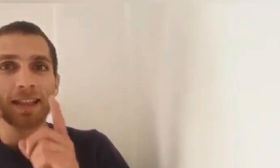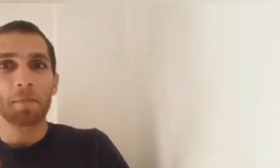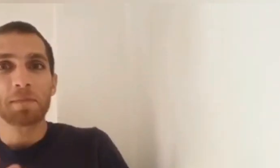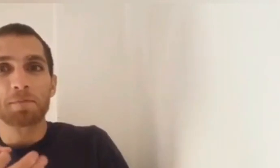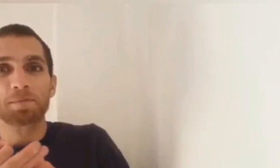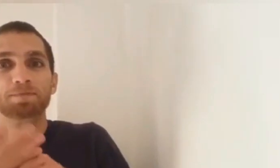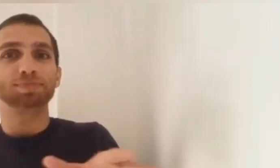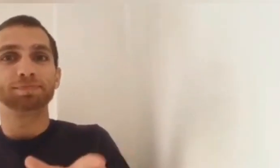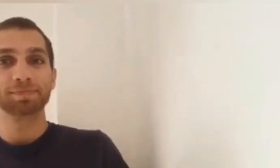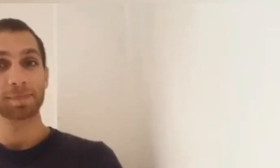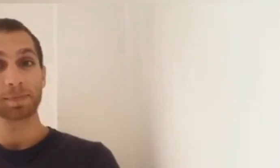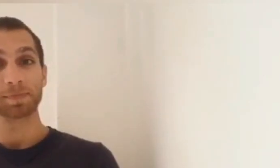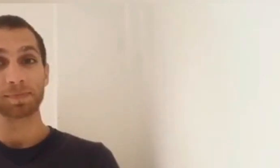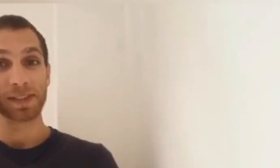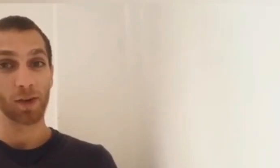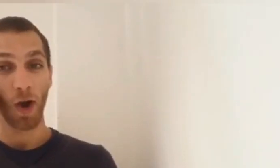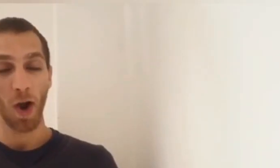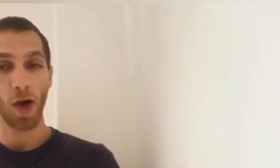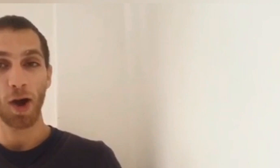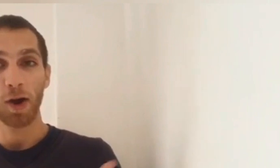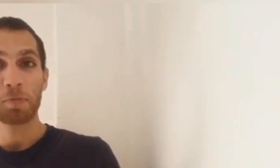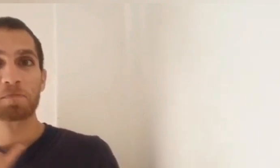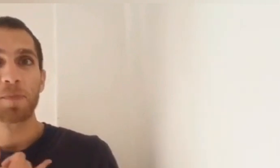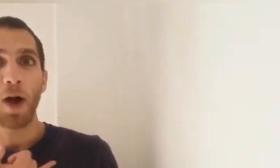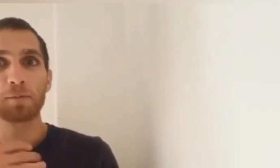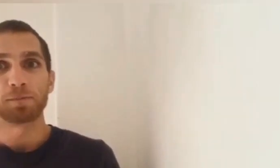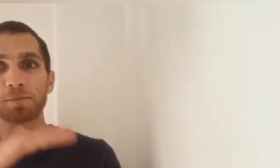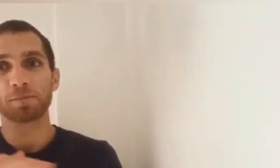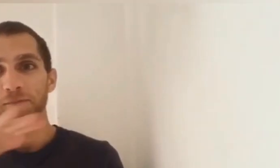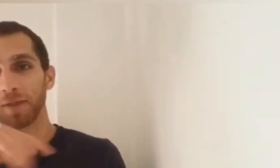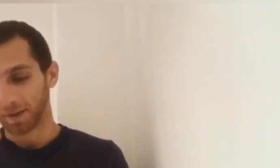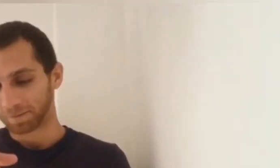Soy una persona sorda, profesional, psicólogo